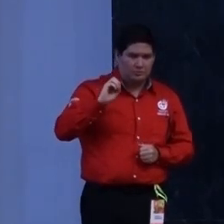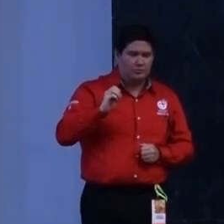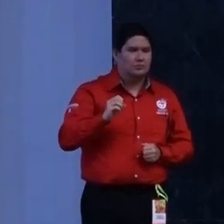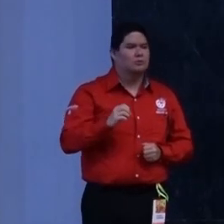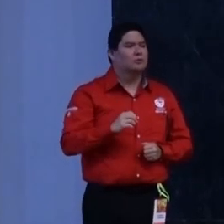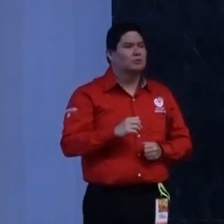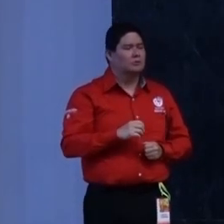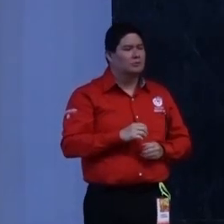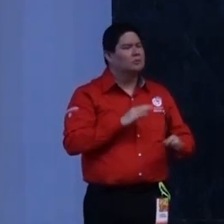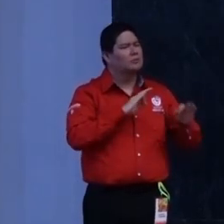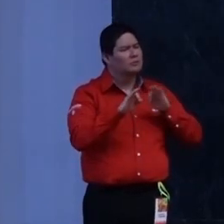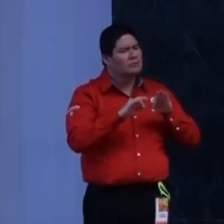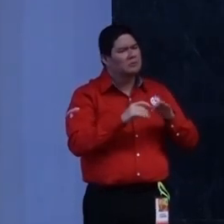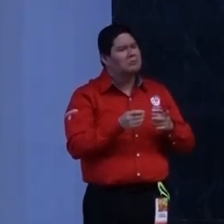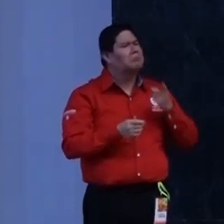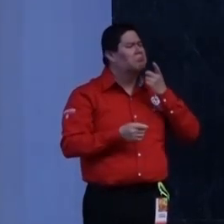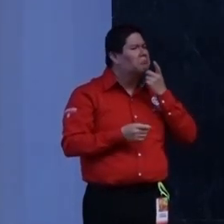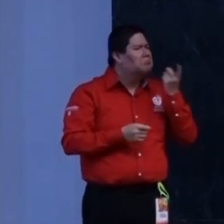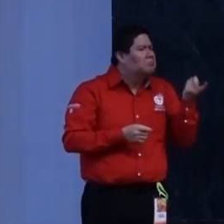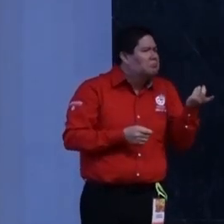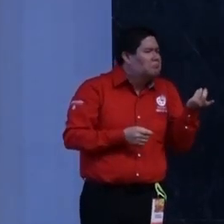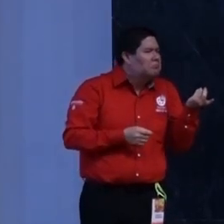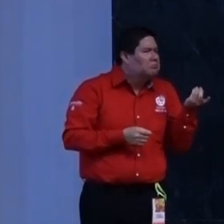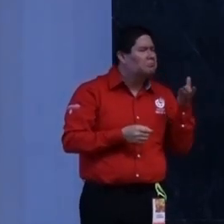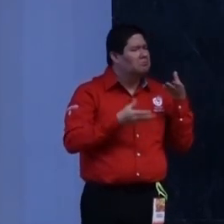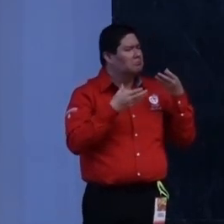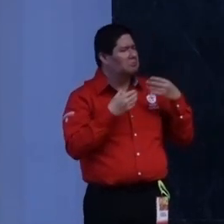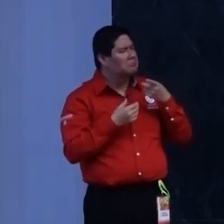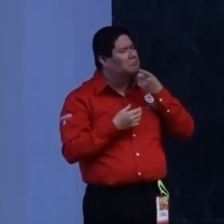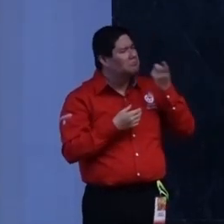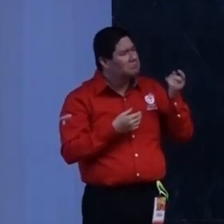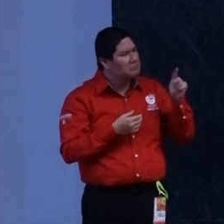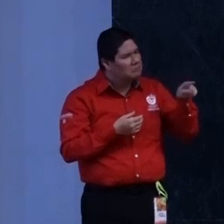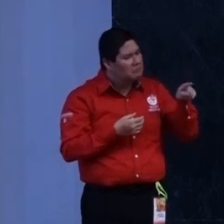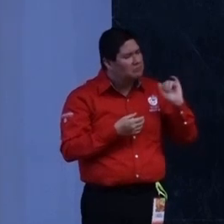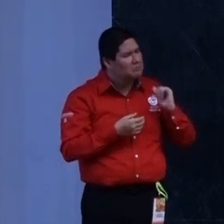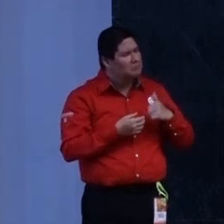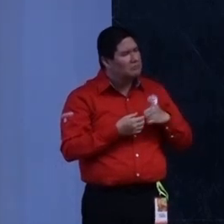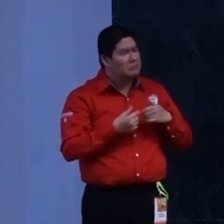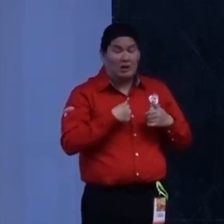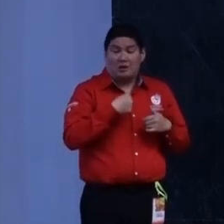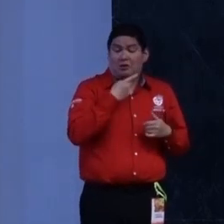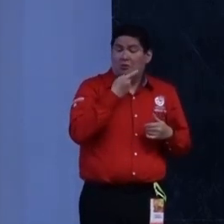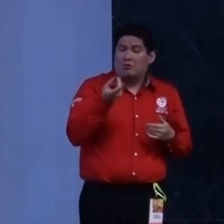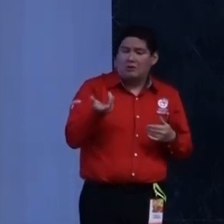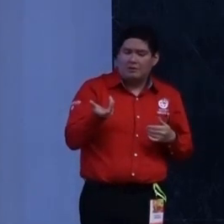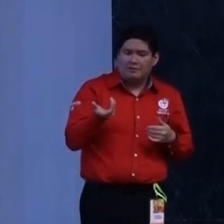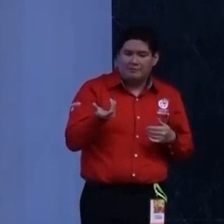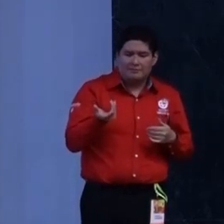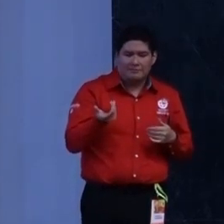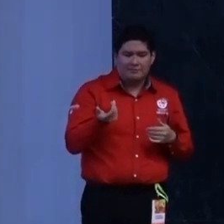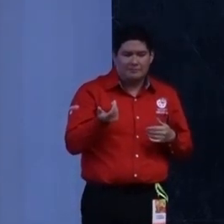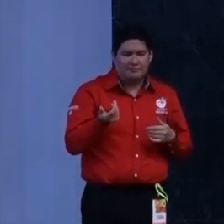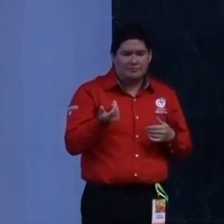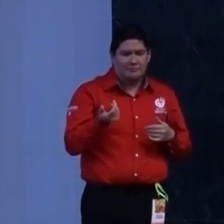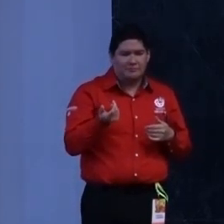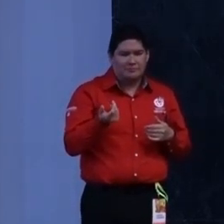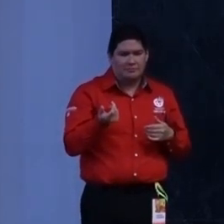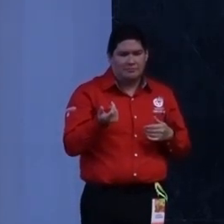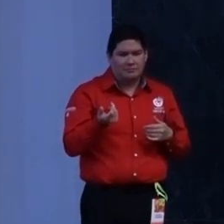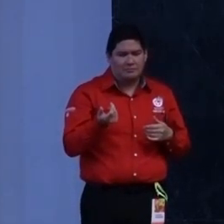a trabajar. ¿Qué me recomiendas? Y yo dije, a lo mejor es un